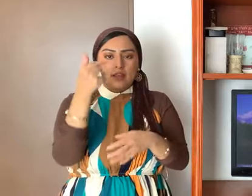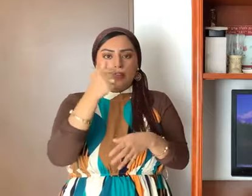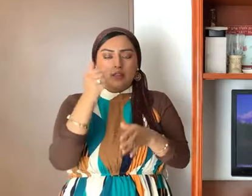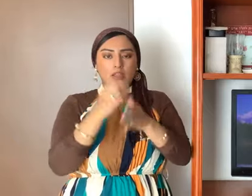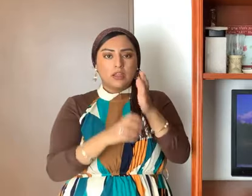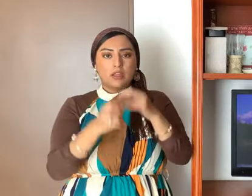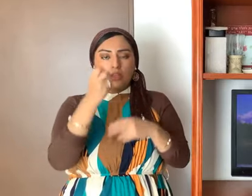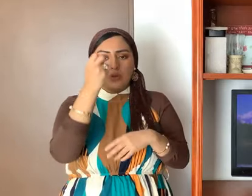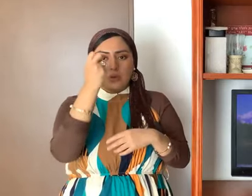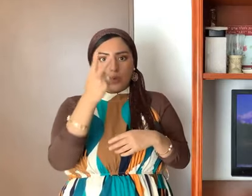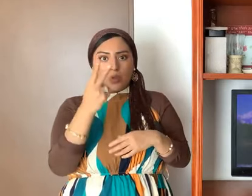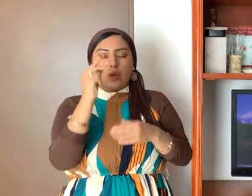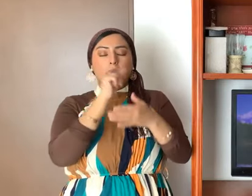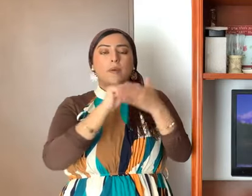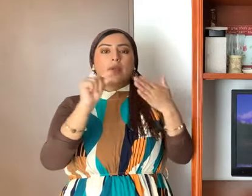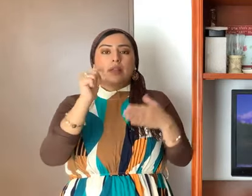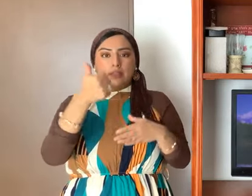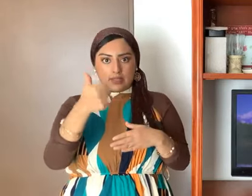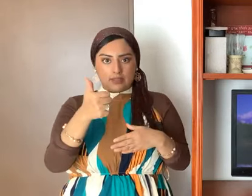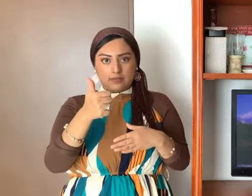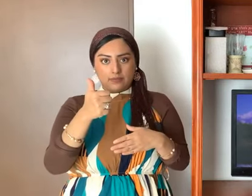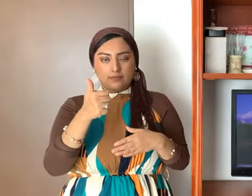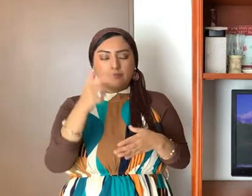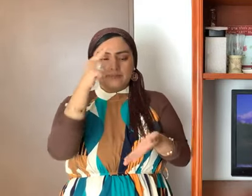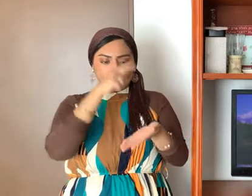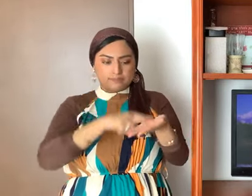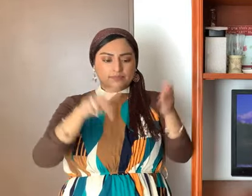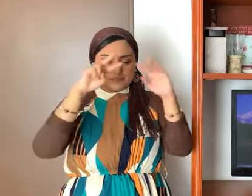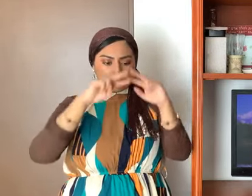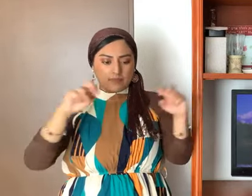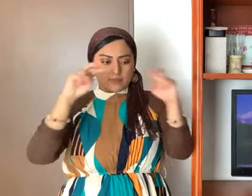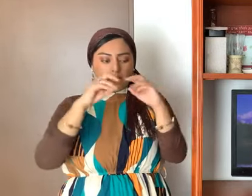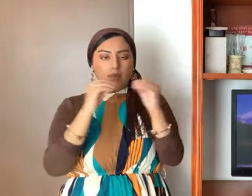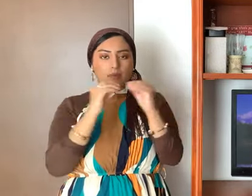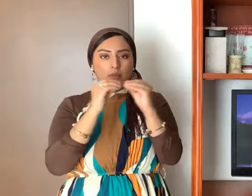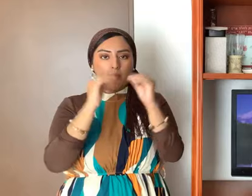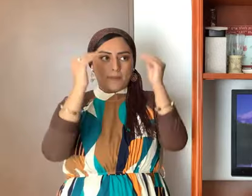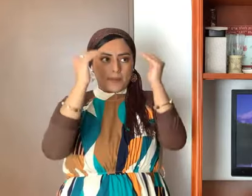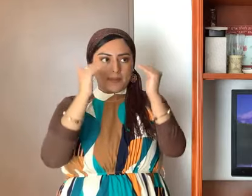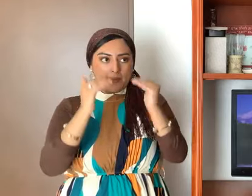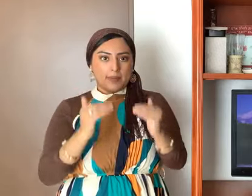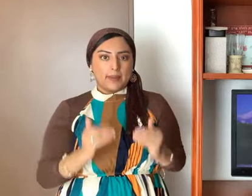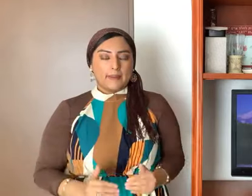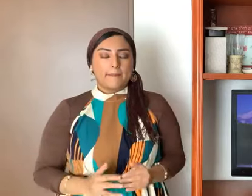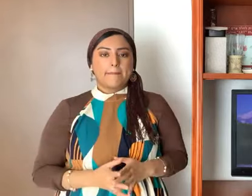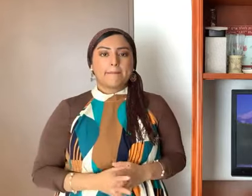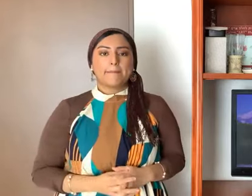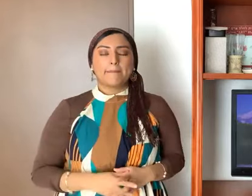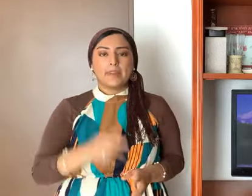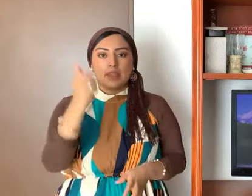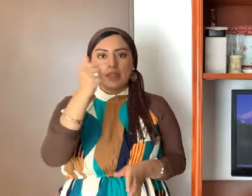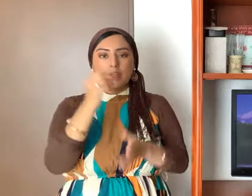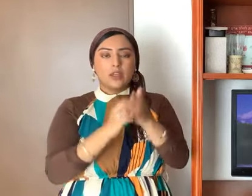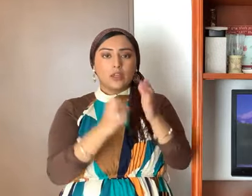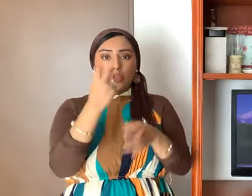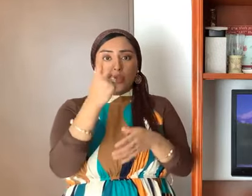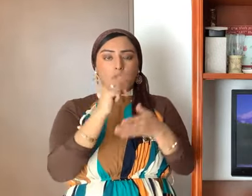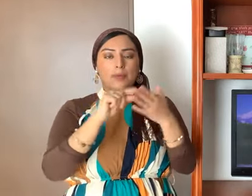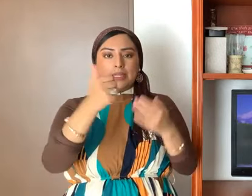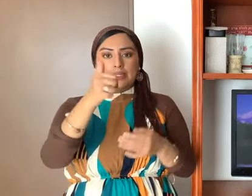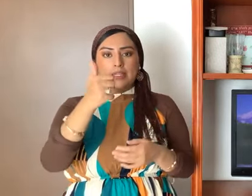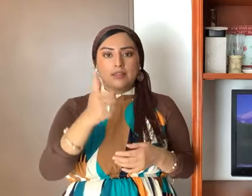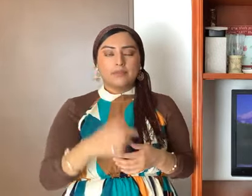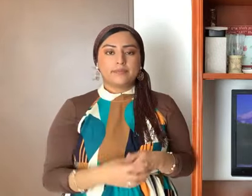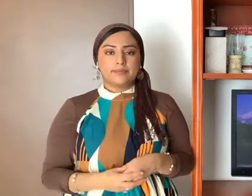12, verso 10, y vamos a analizar otro punto muy interesante. Génesis 12, verso